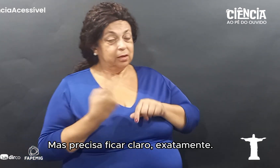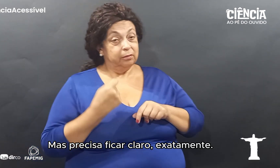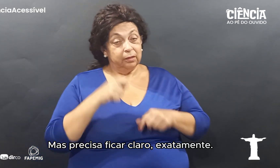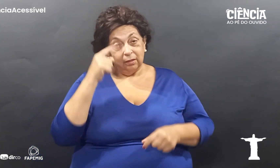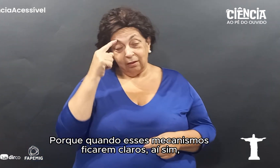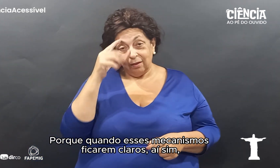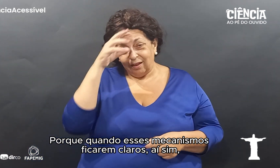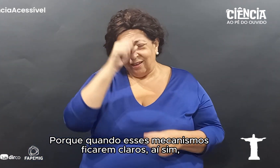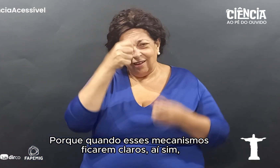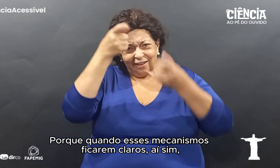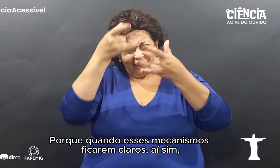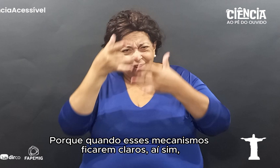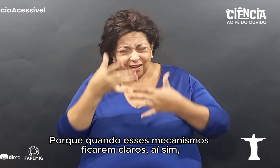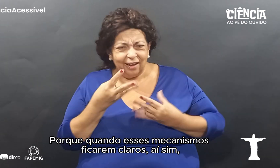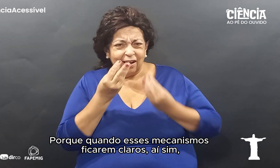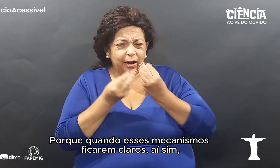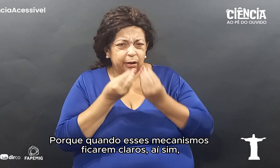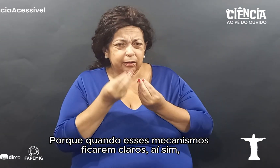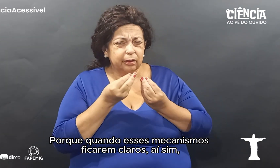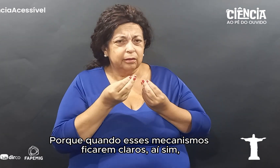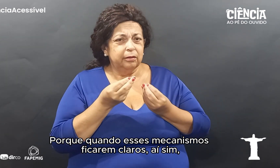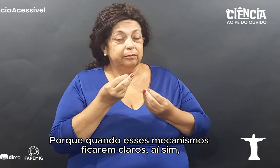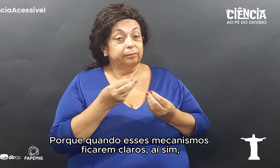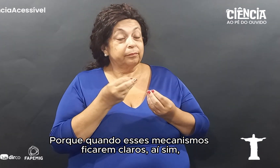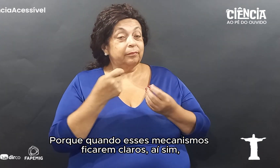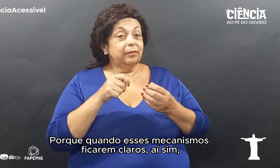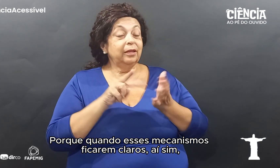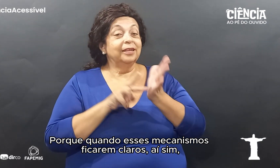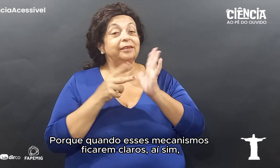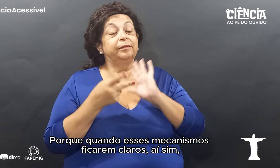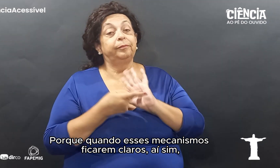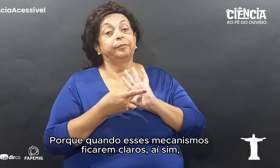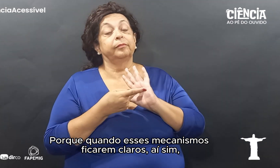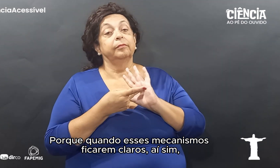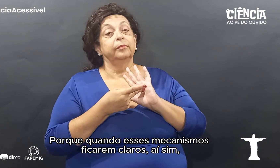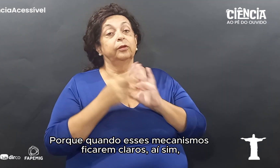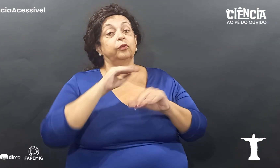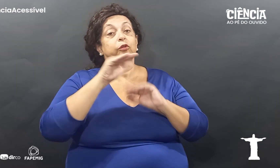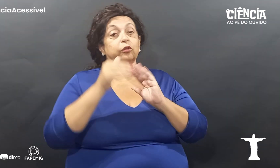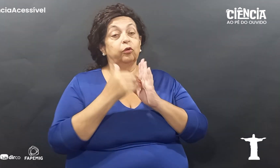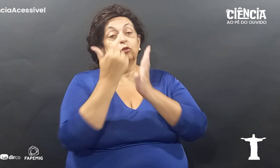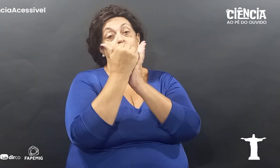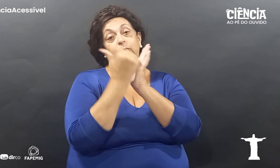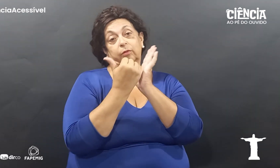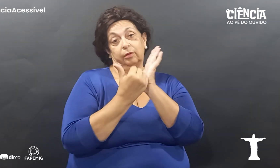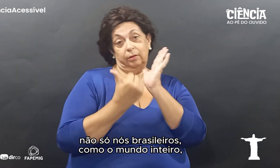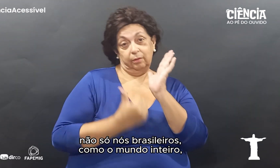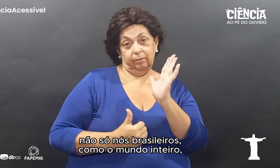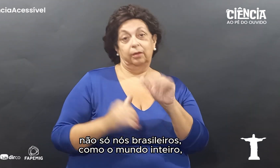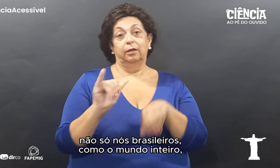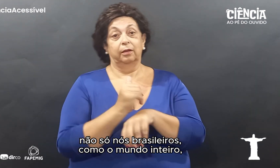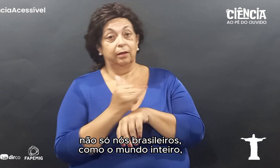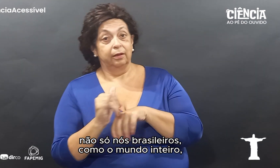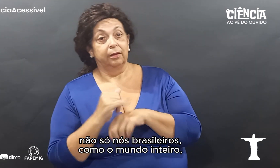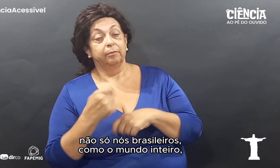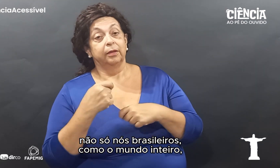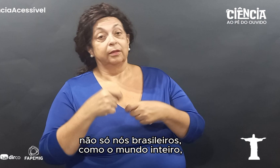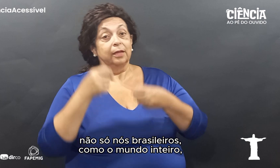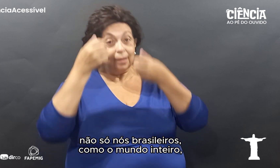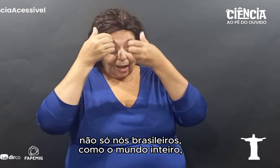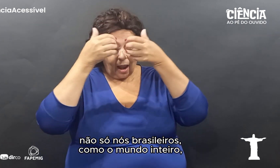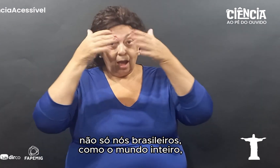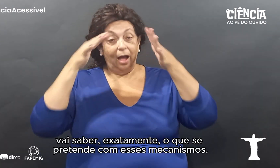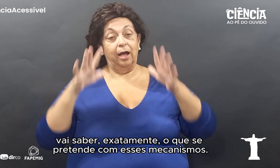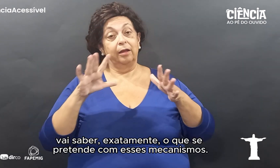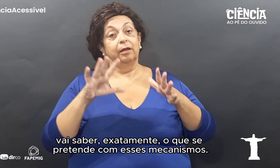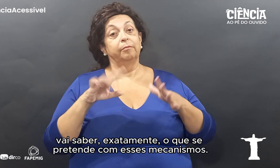claro exatamente, porque quando esses mecanismos ficarem claros, aí sim, não só nós brasileiros, como o